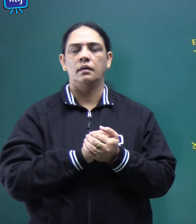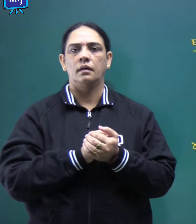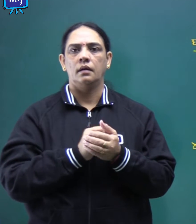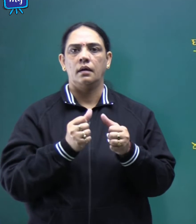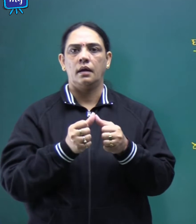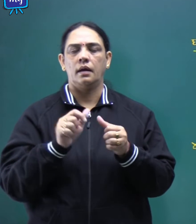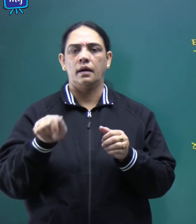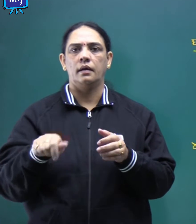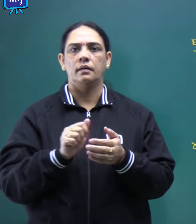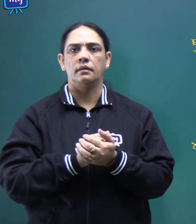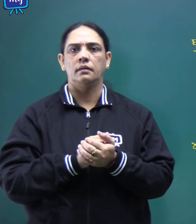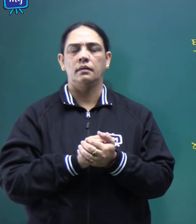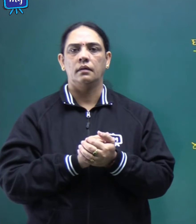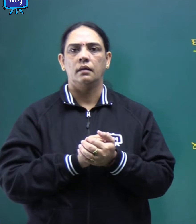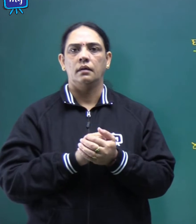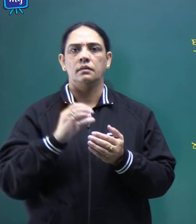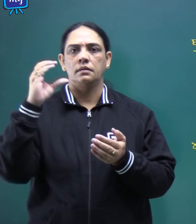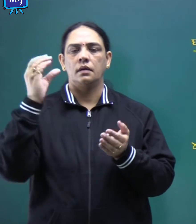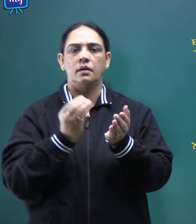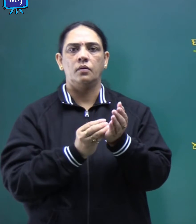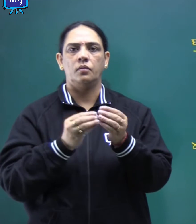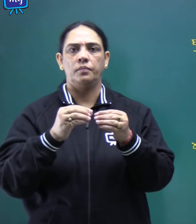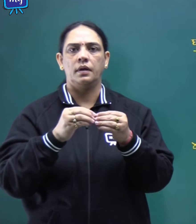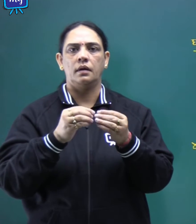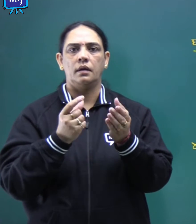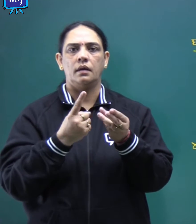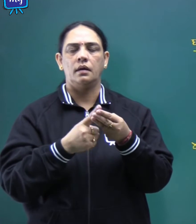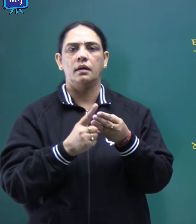a है। घन का